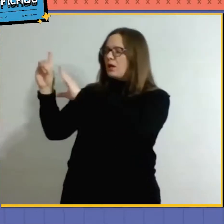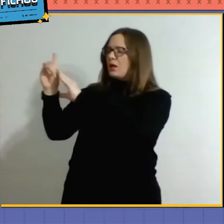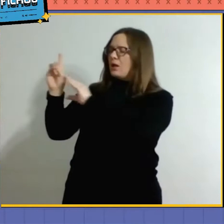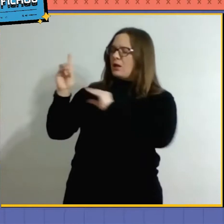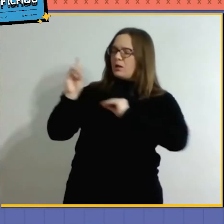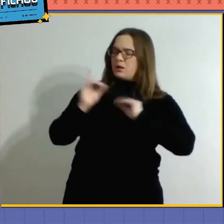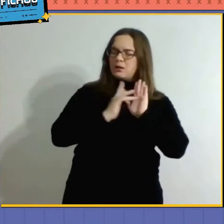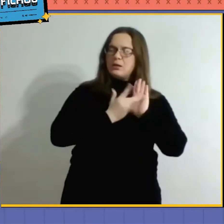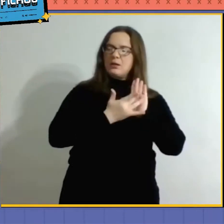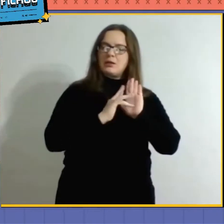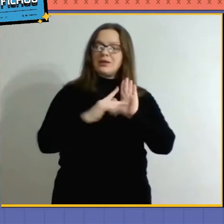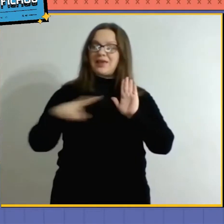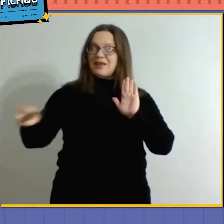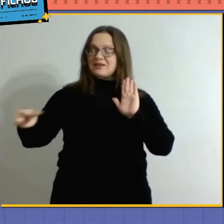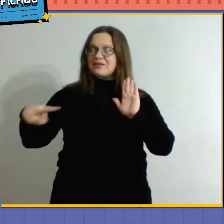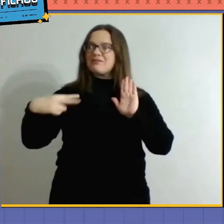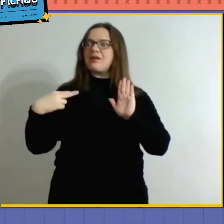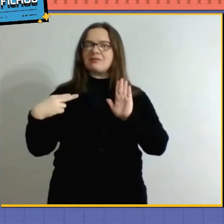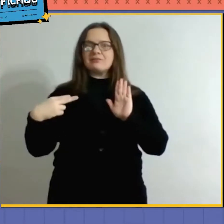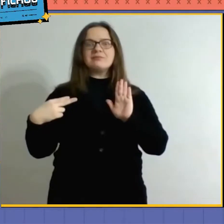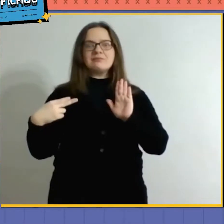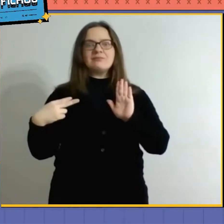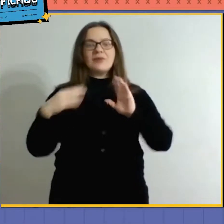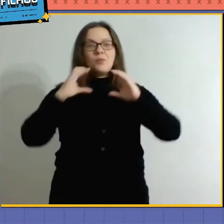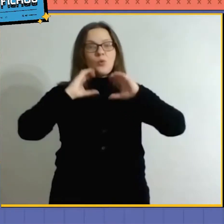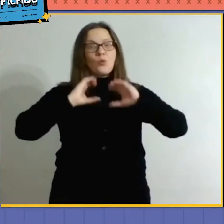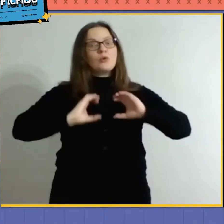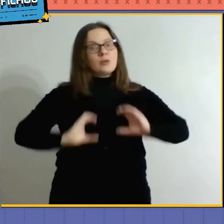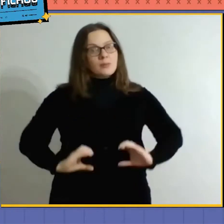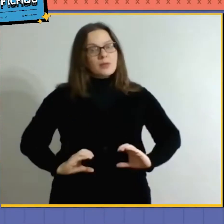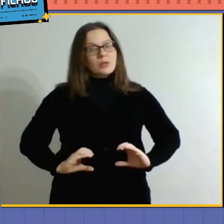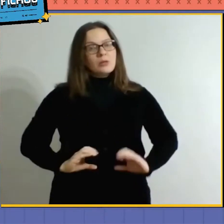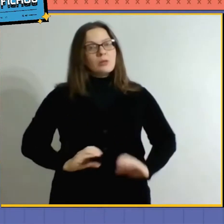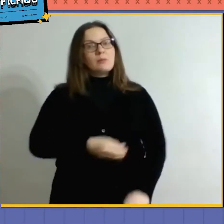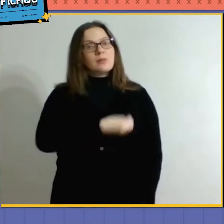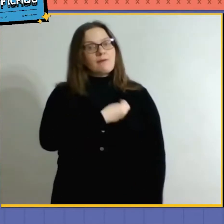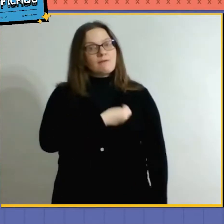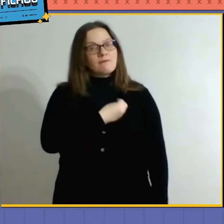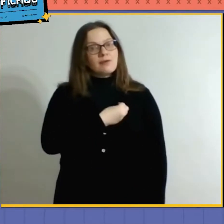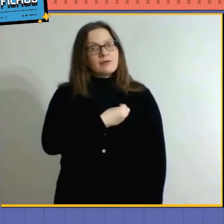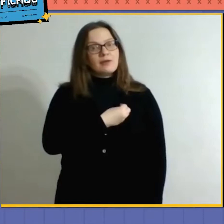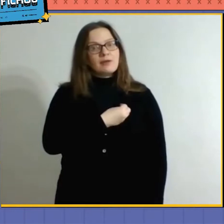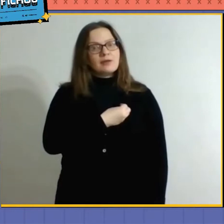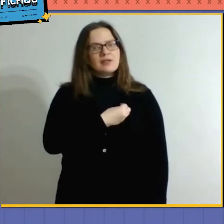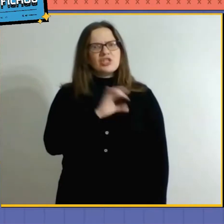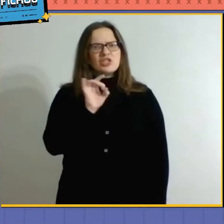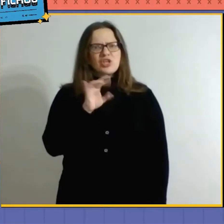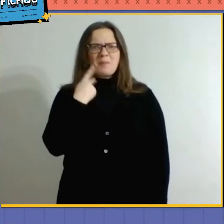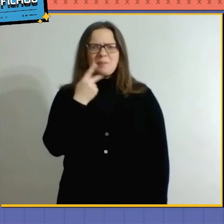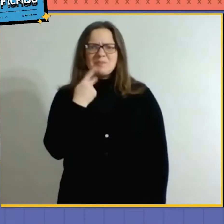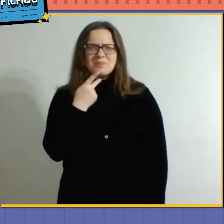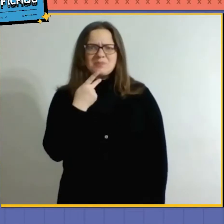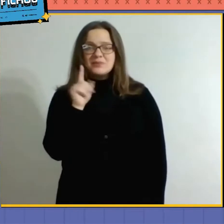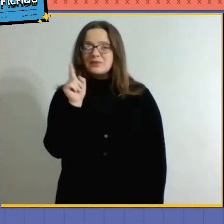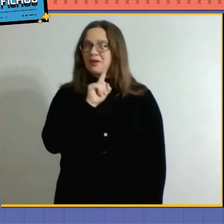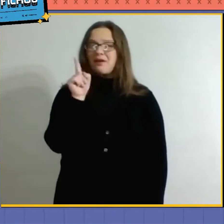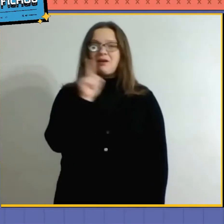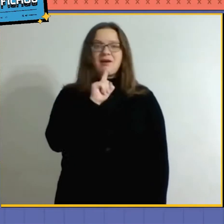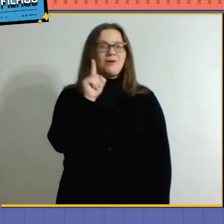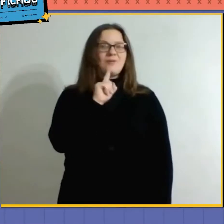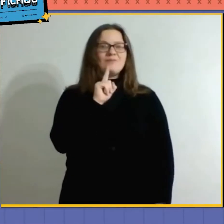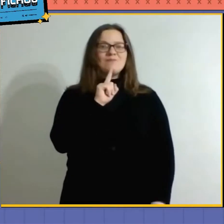em você na nossa conduta mais do que só palavras o nosso viver nos nossos